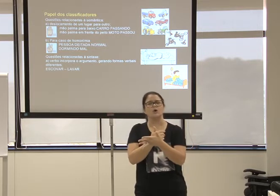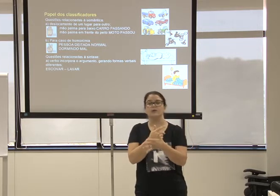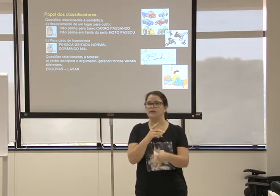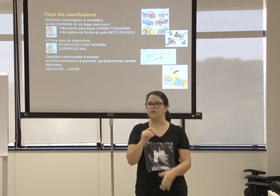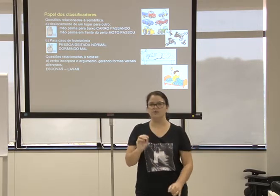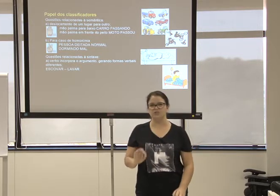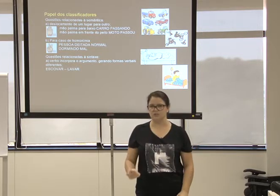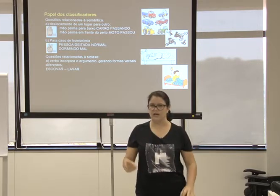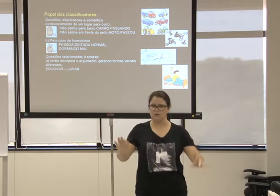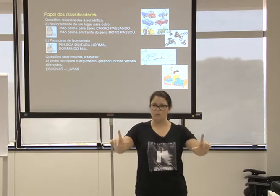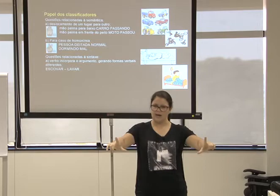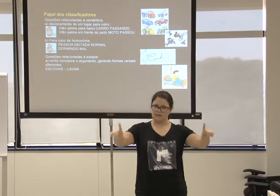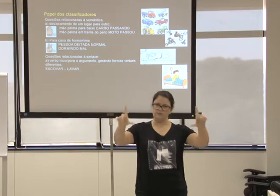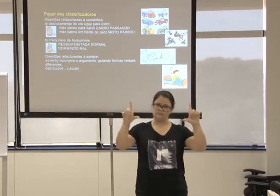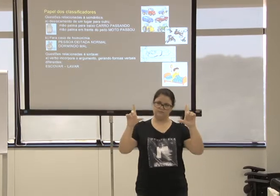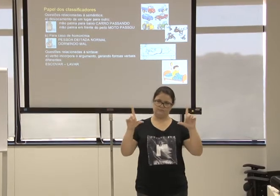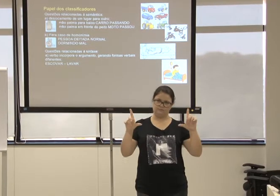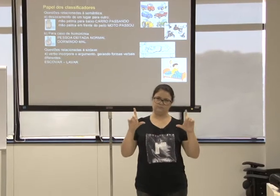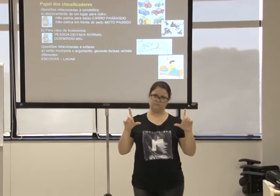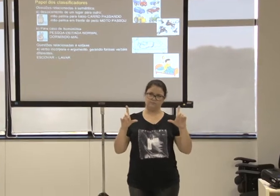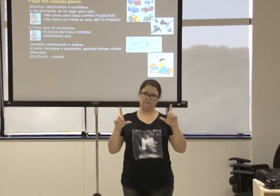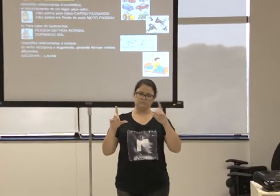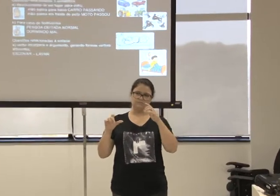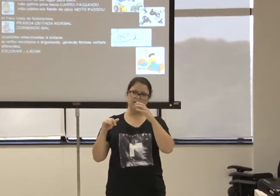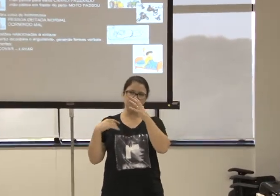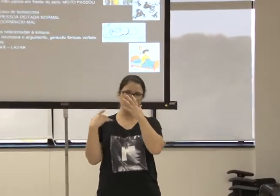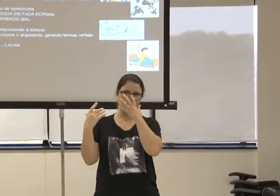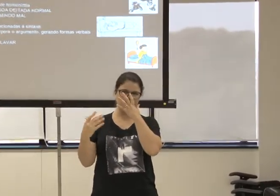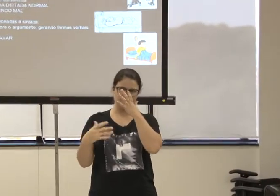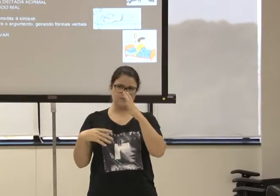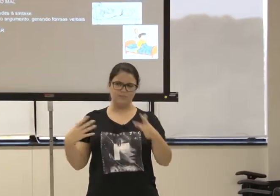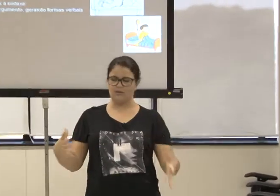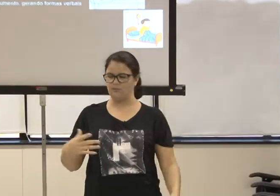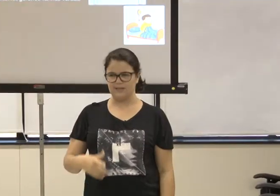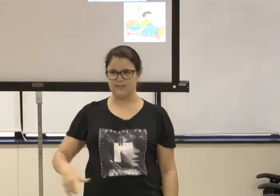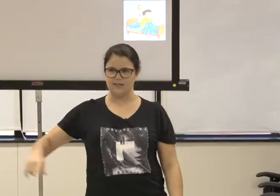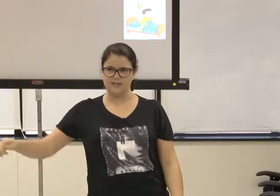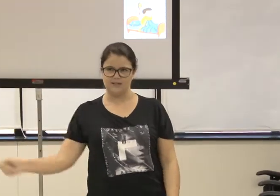E não era um quadro. Aquelas obras assim, meio que parece criança.